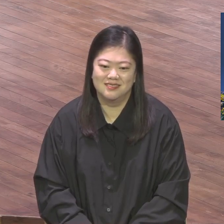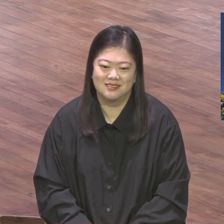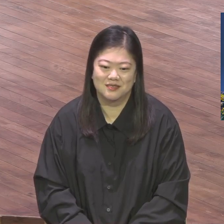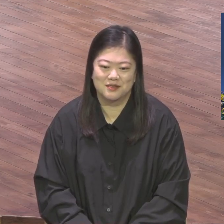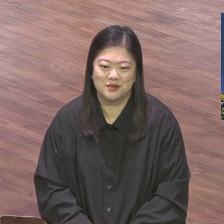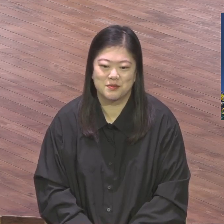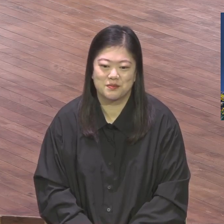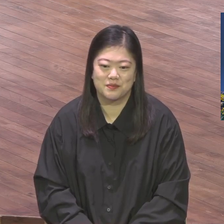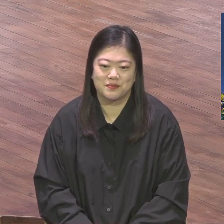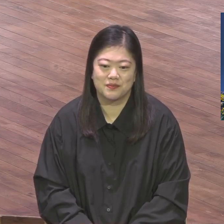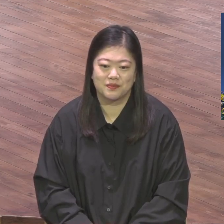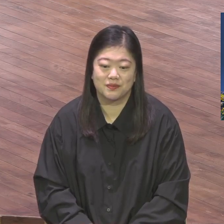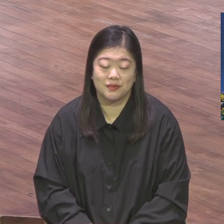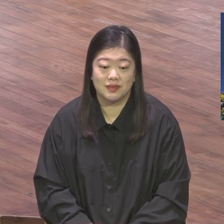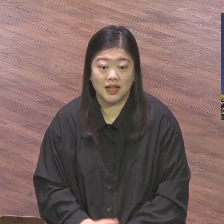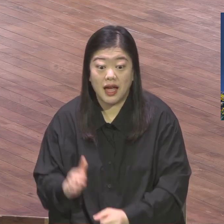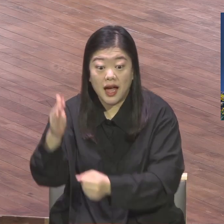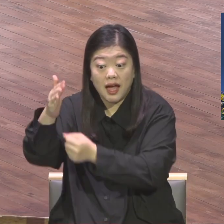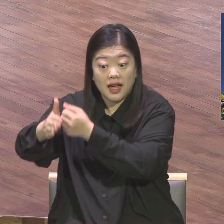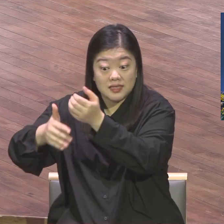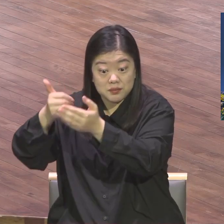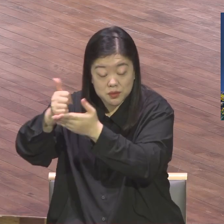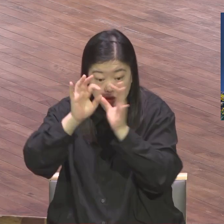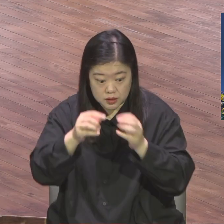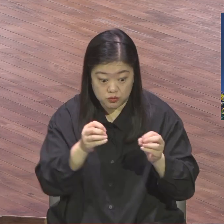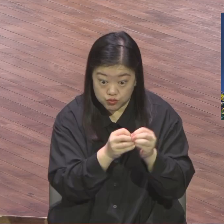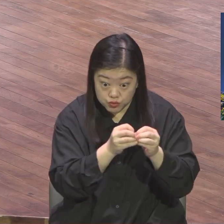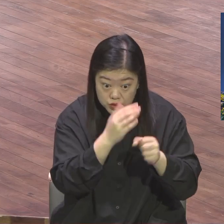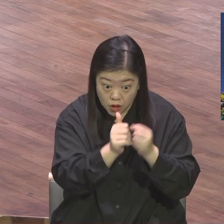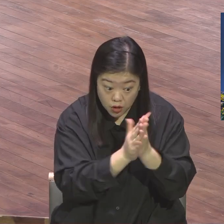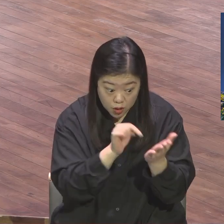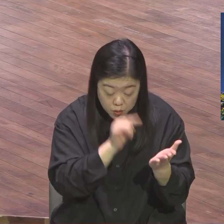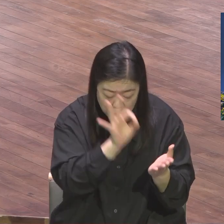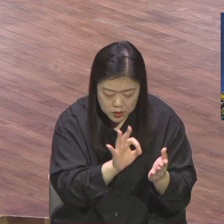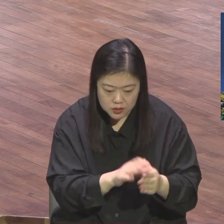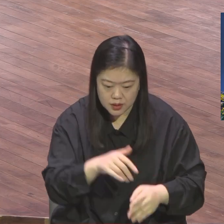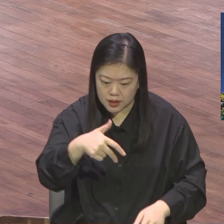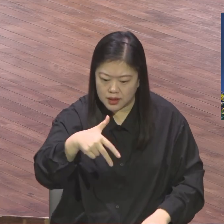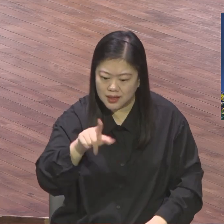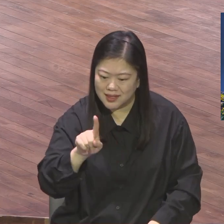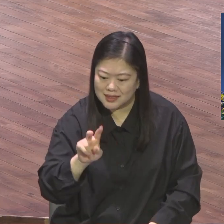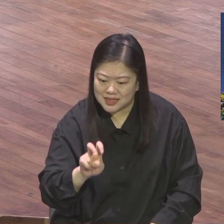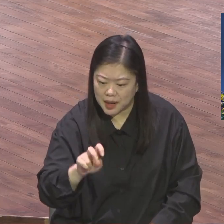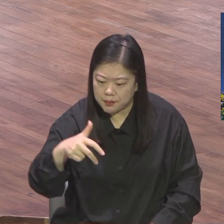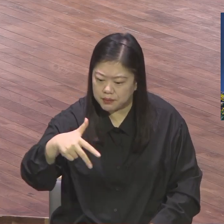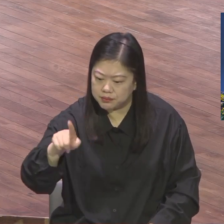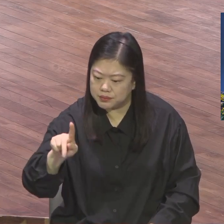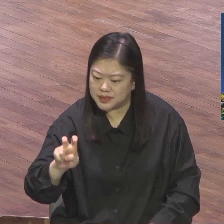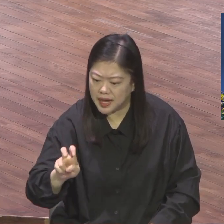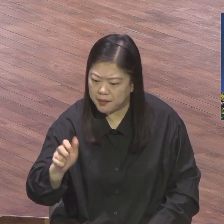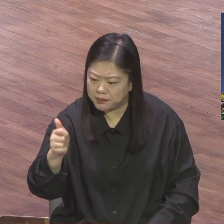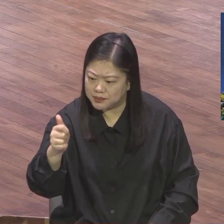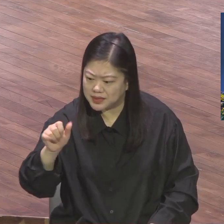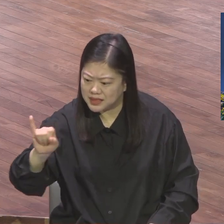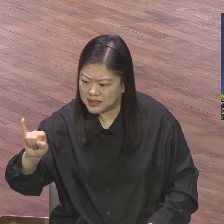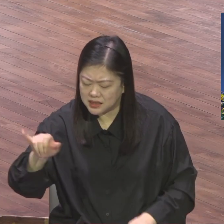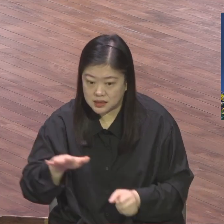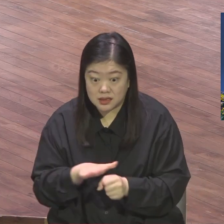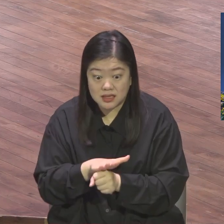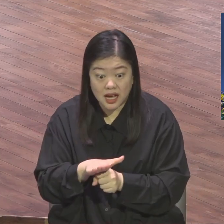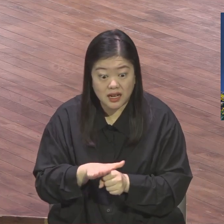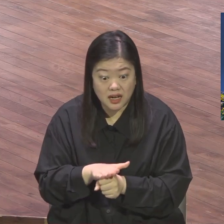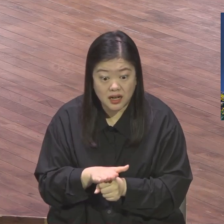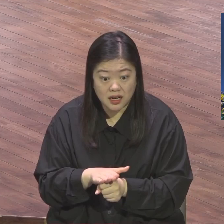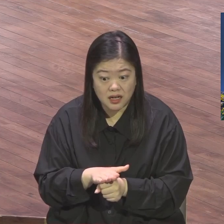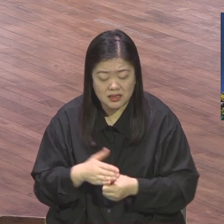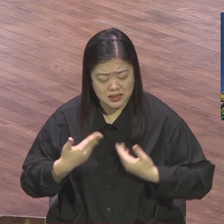어떻게 사랑한다 그랬어요? 우리를 잠잠히 사랑한다 그랬어요. 잠잠히 사랑. 이 표현은요 하나님의